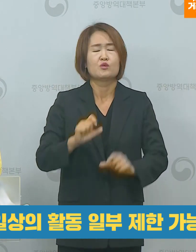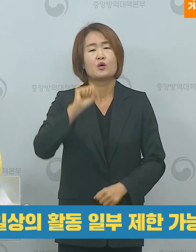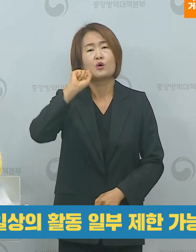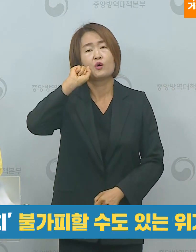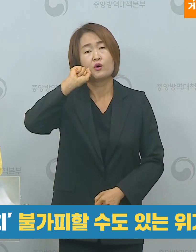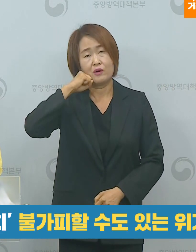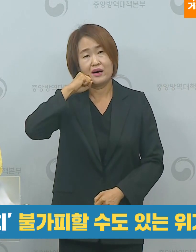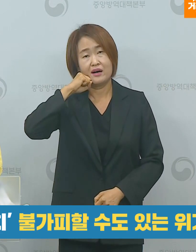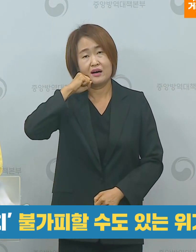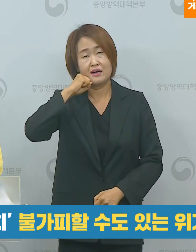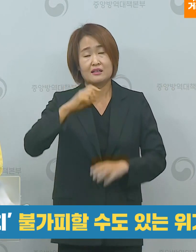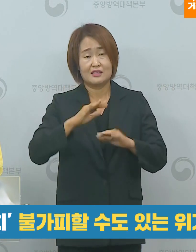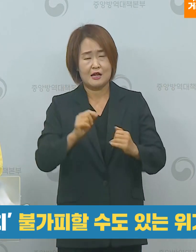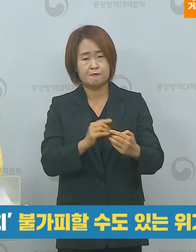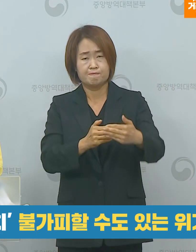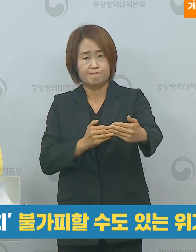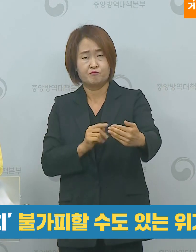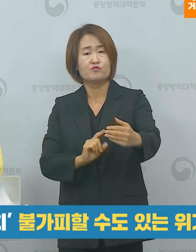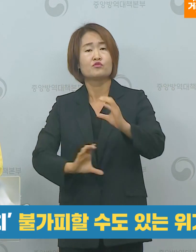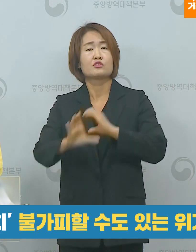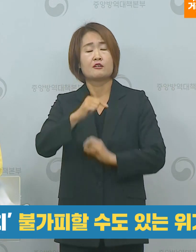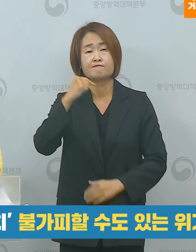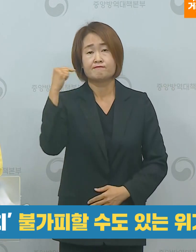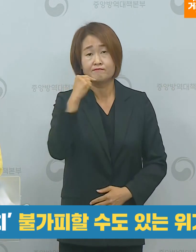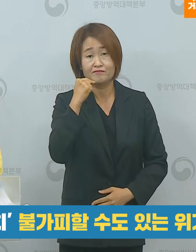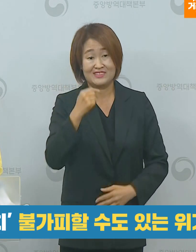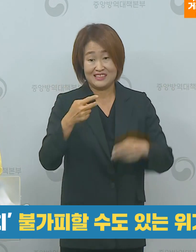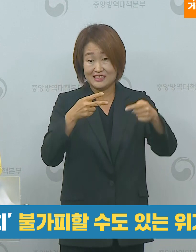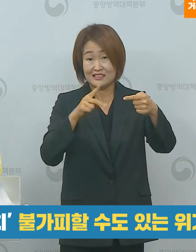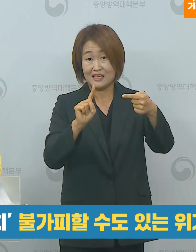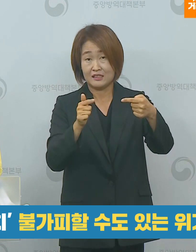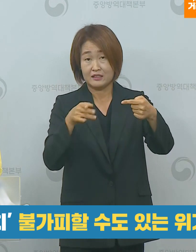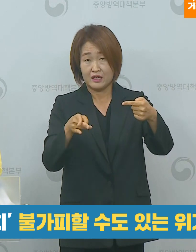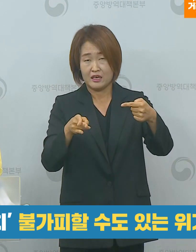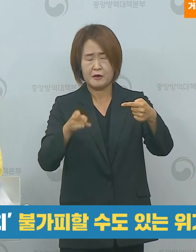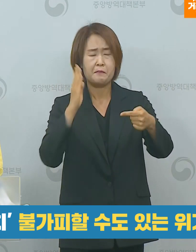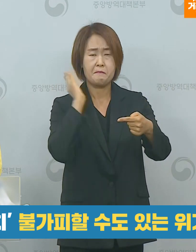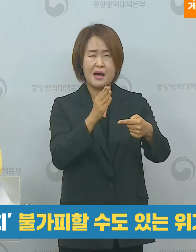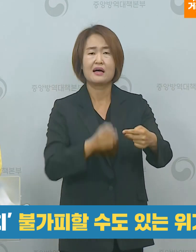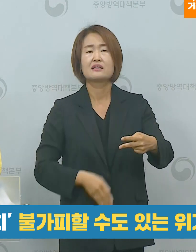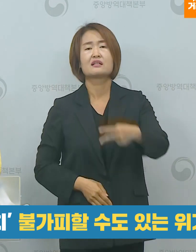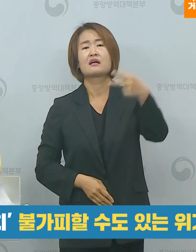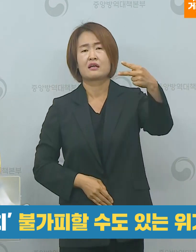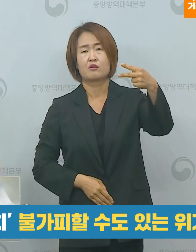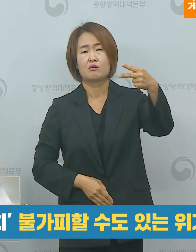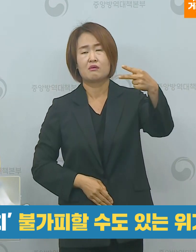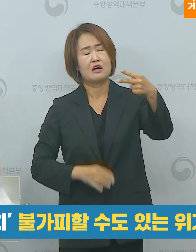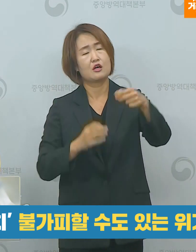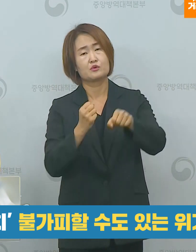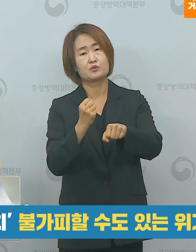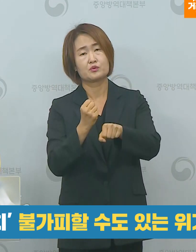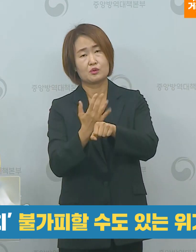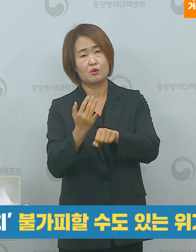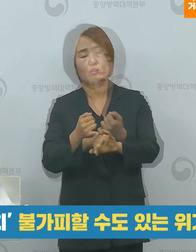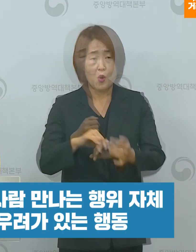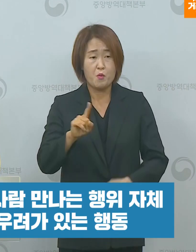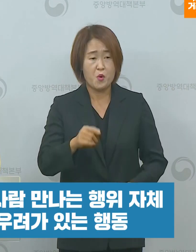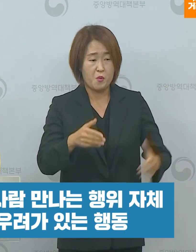없습니다. 사회적 거리 두기의 상향 조치가 불가피할 수도 있다는 위기감도 갖고